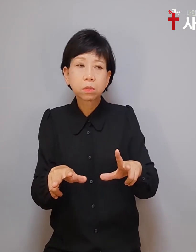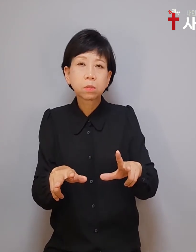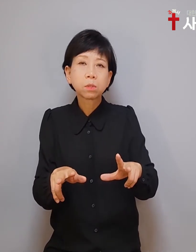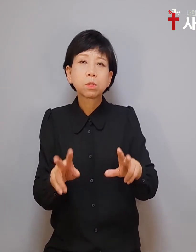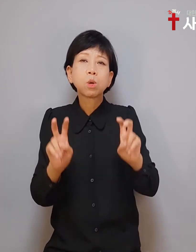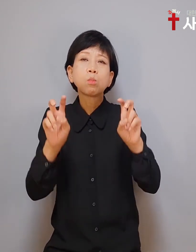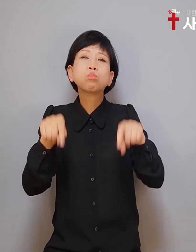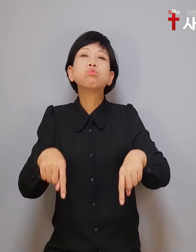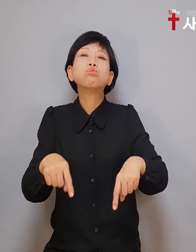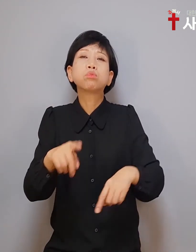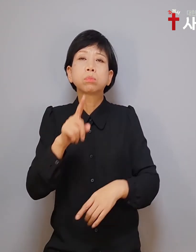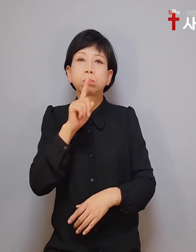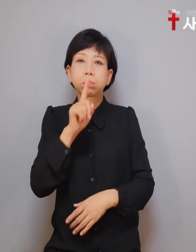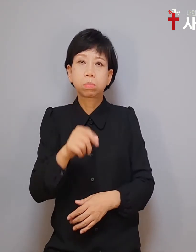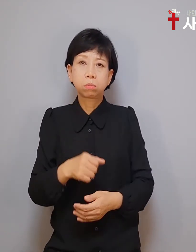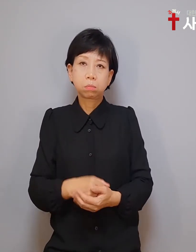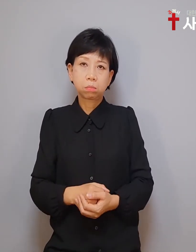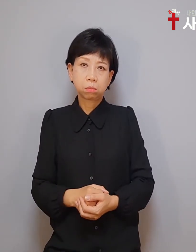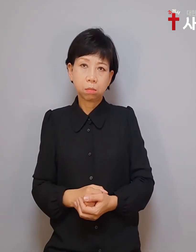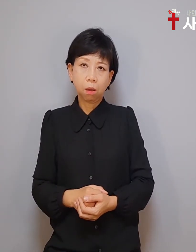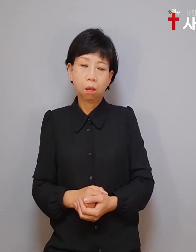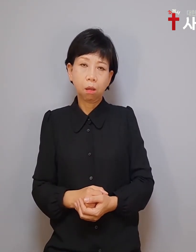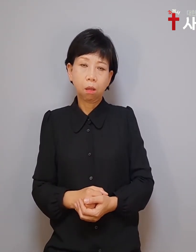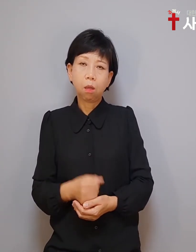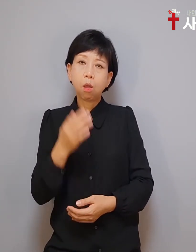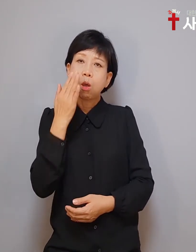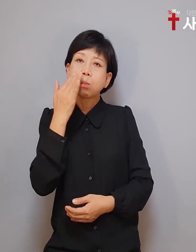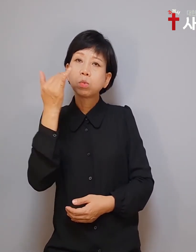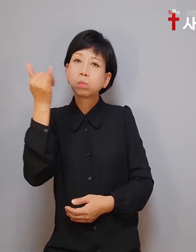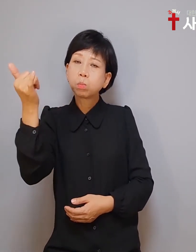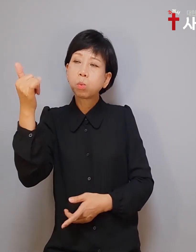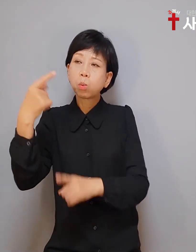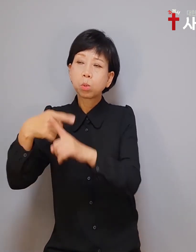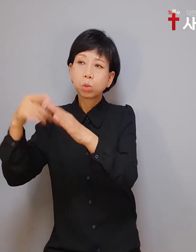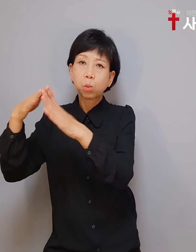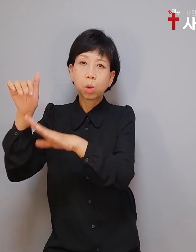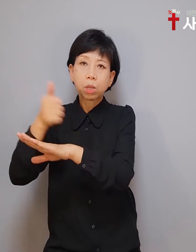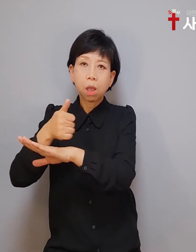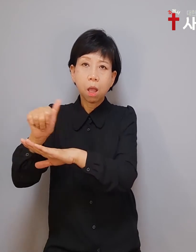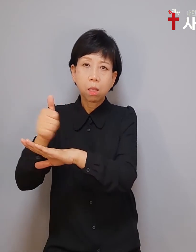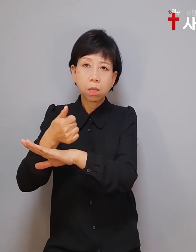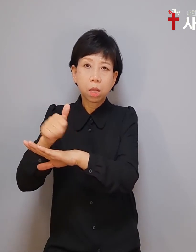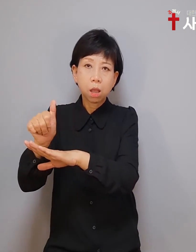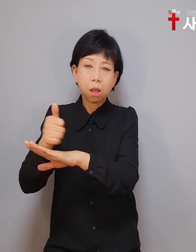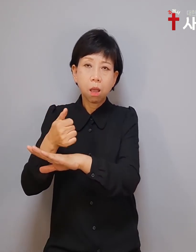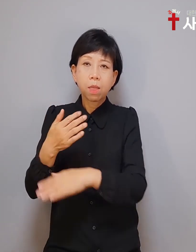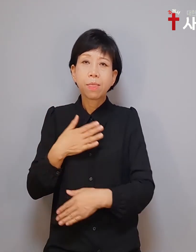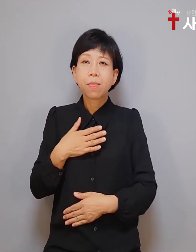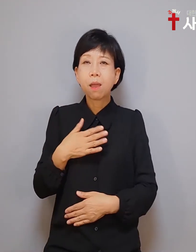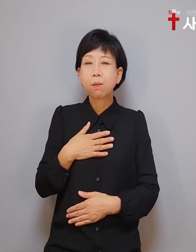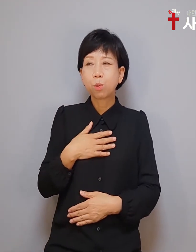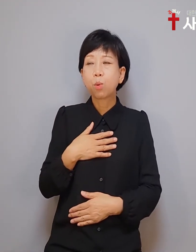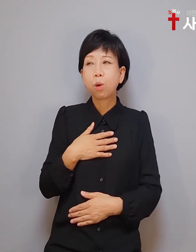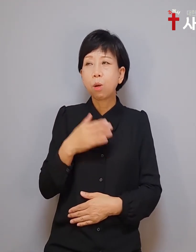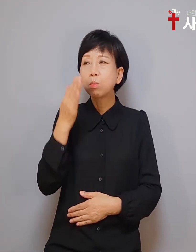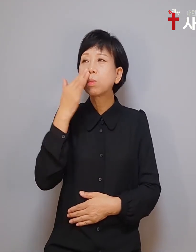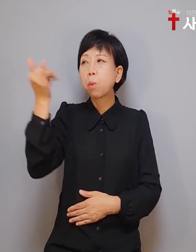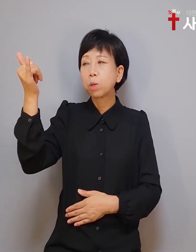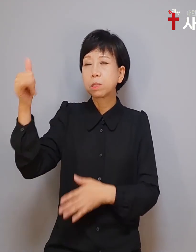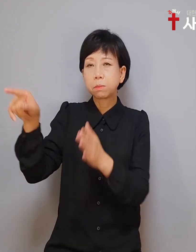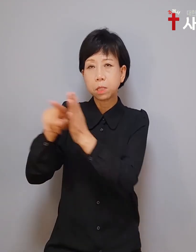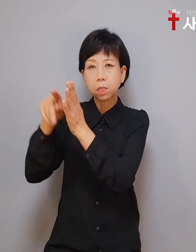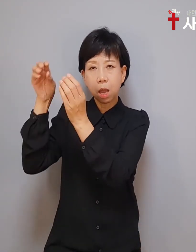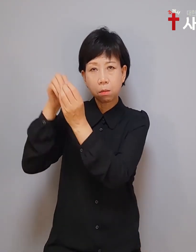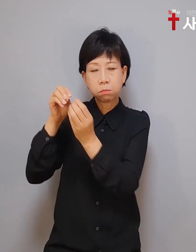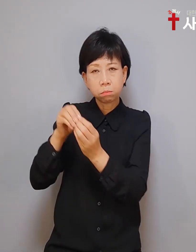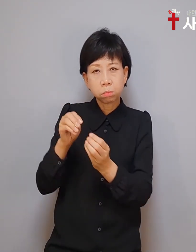부모님이 교회 다닌다는 이유만으로, 자기가 어렸을 때 출석했다는 이유만으로 기독교입니다라고 했던 젊은이들이 이제는 기독교라고 얘기 안